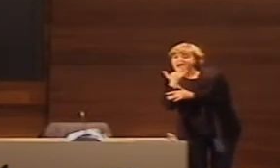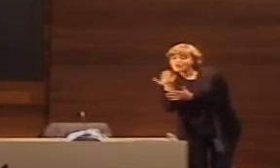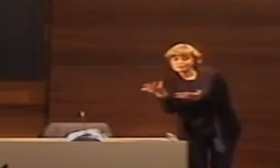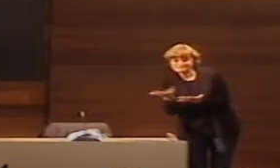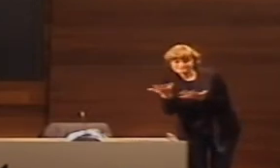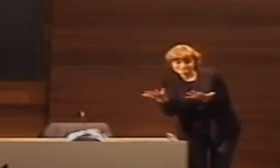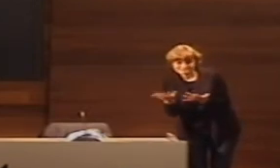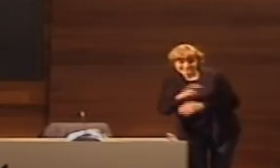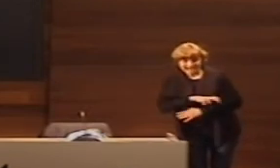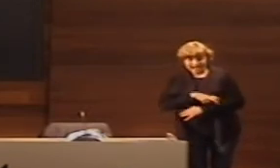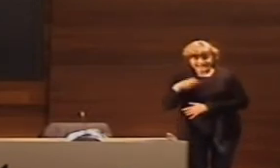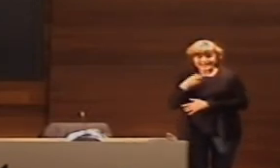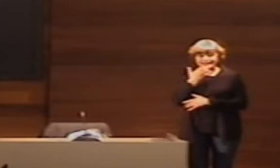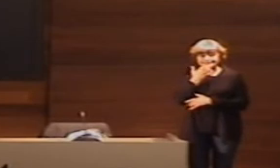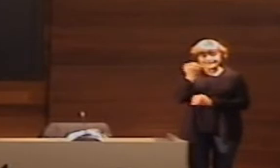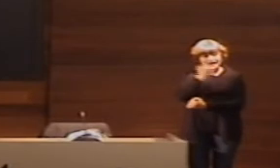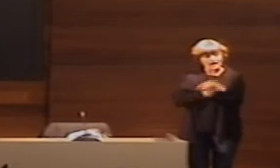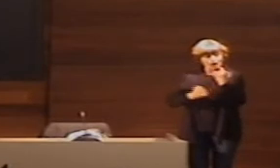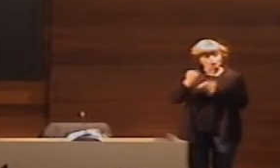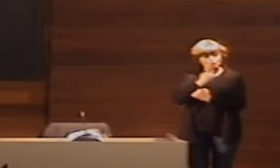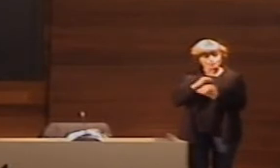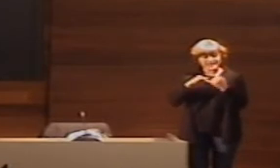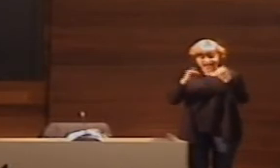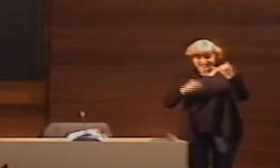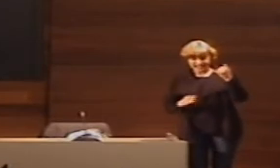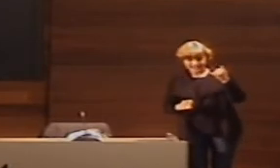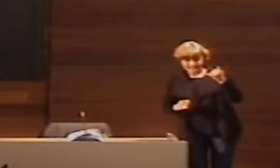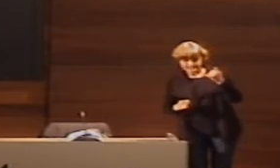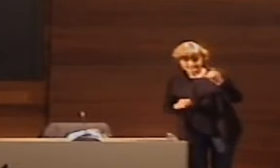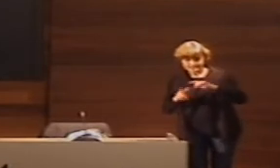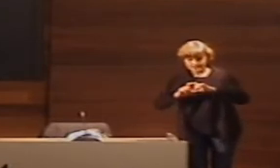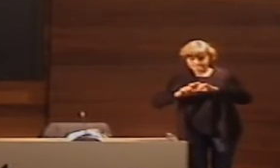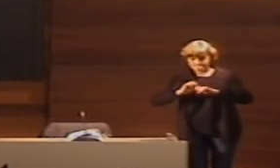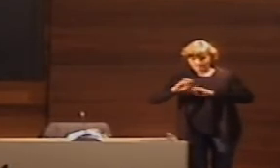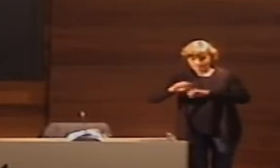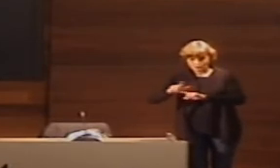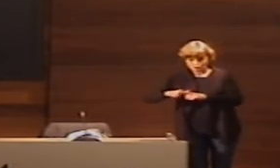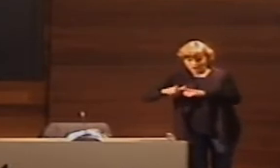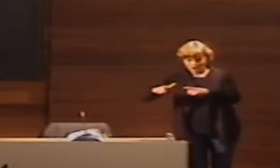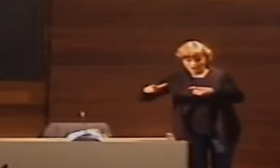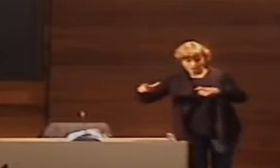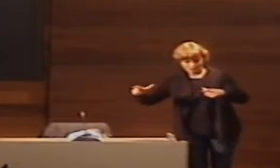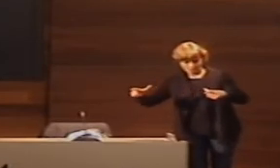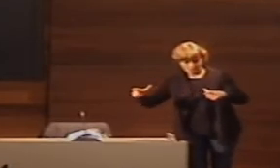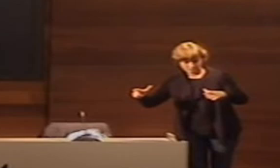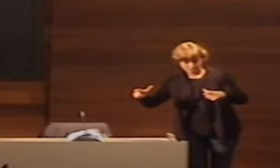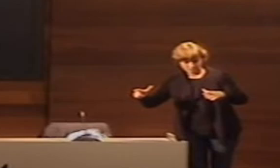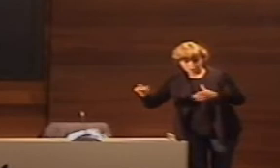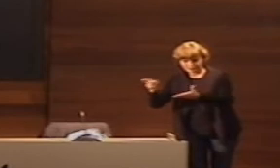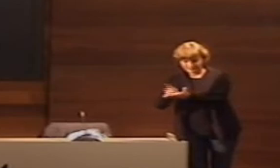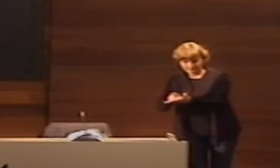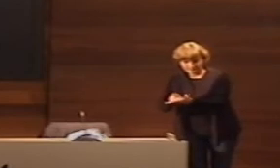lo general, salvo cuando hay crisis económicas, los residuos siguen aumentando en cuanto a generación, ¿no?